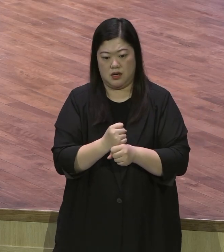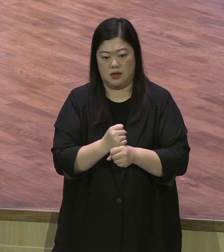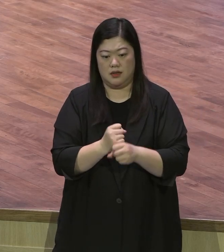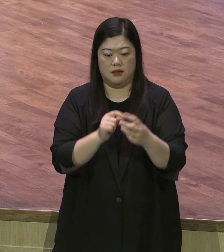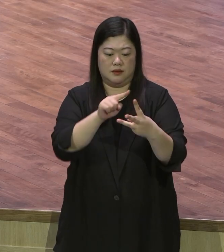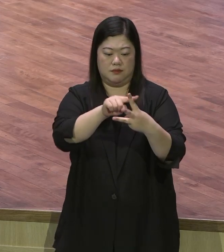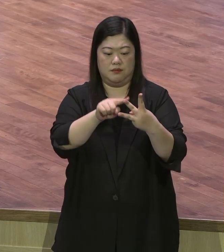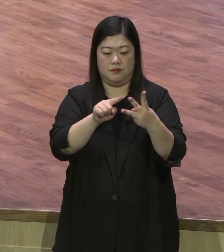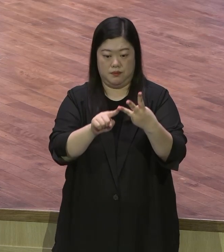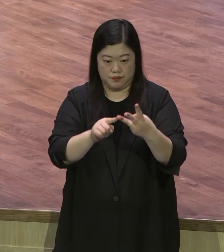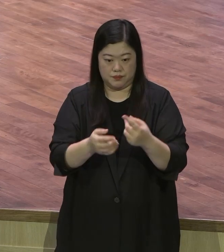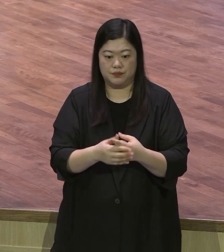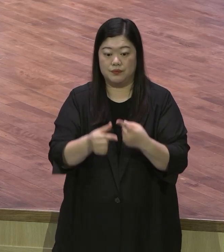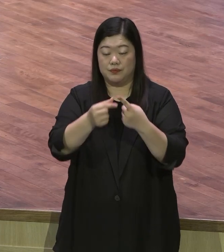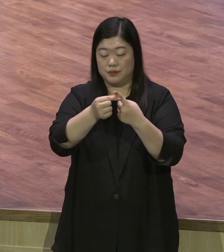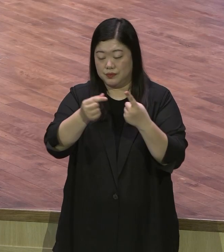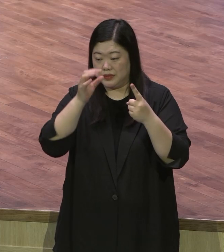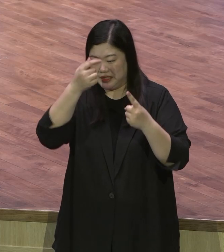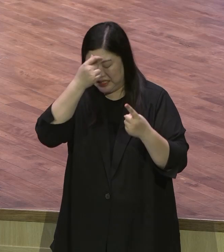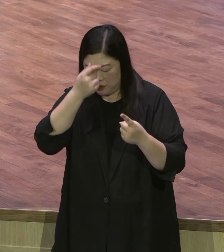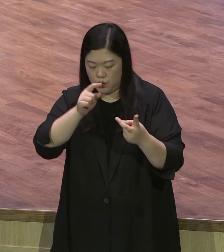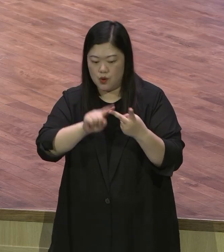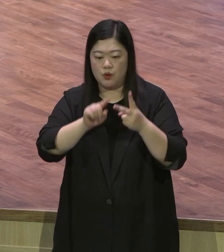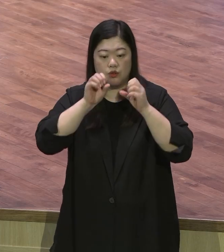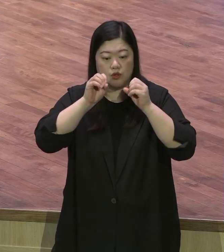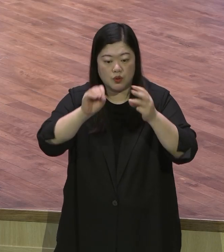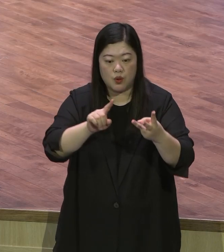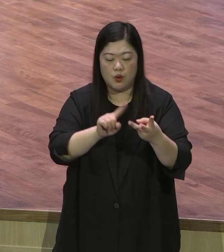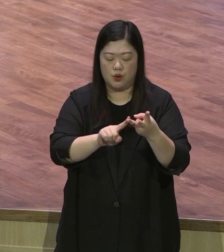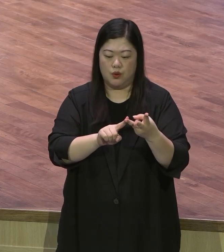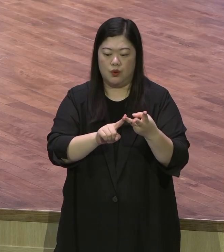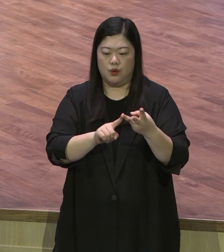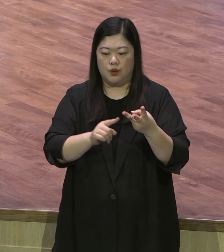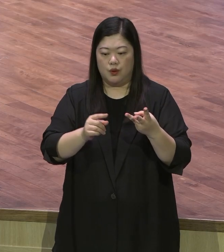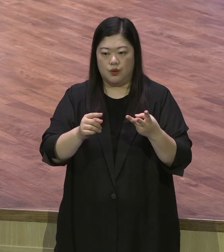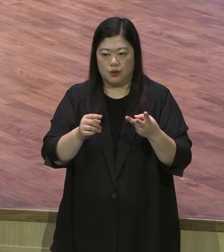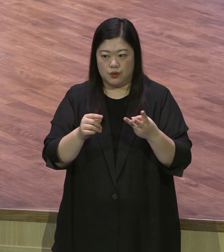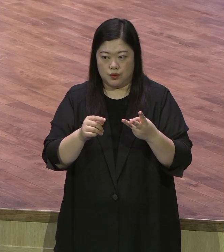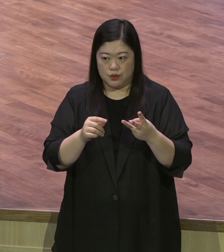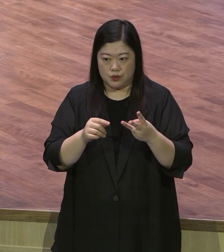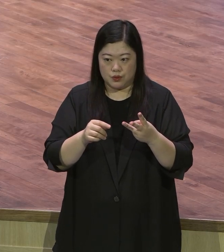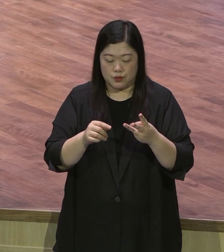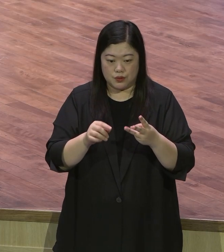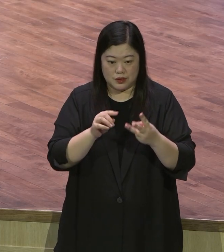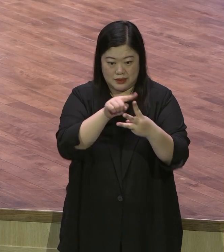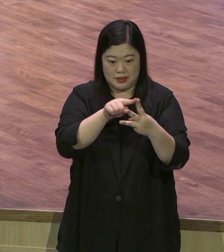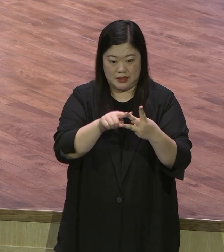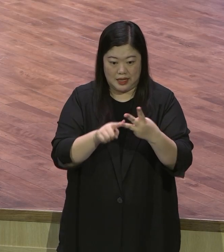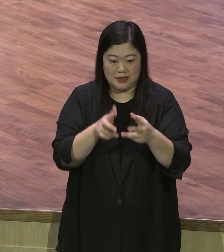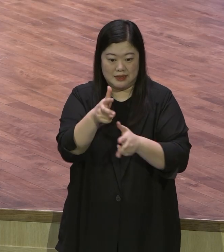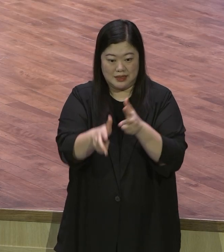경제 콘텐츠, 전도 콘텐츠를 만들어라. 이번에 산업 세계 산업인 대회 이 메시지